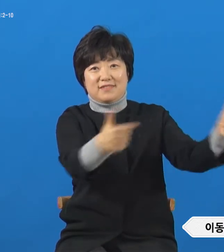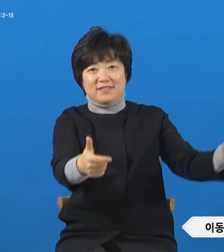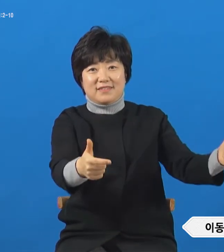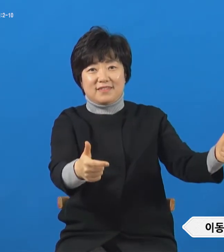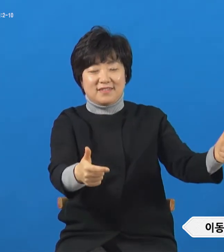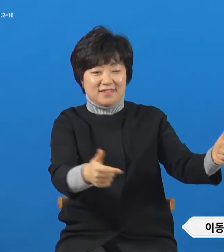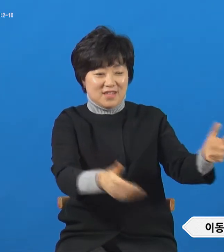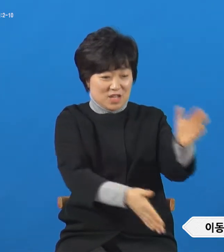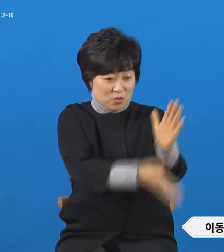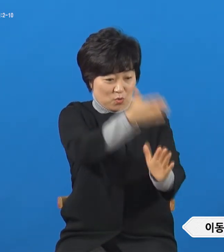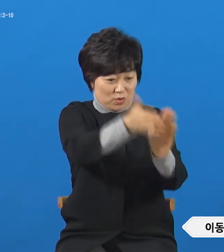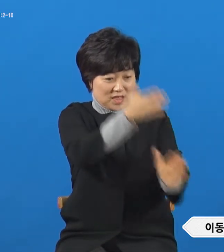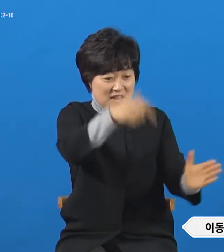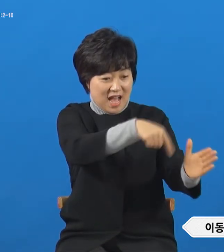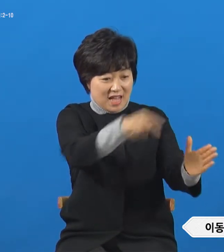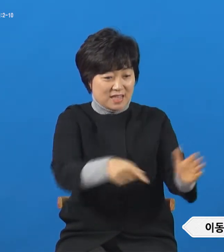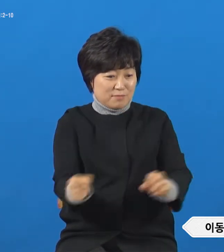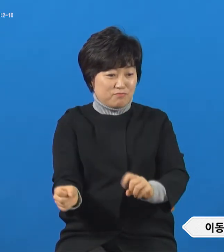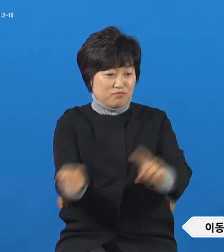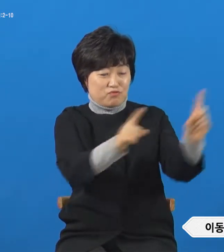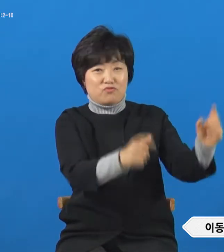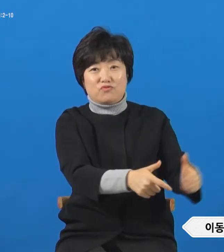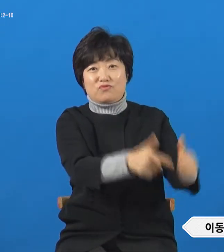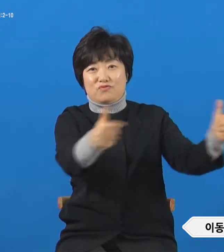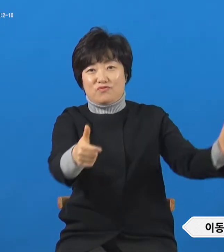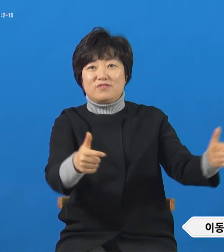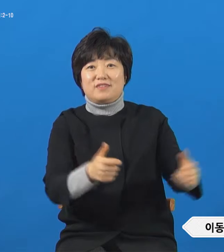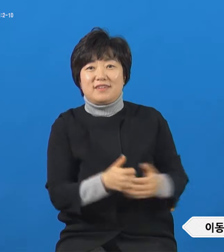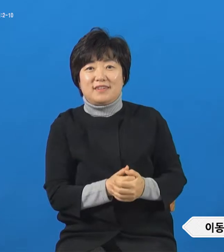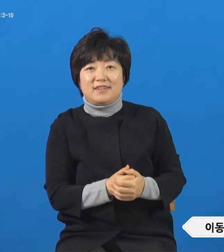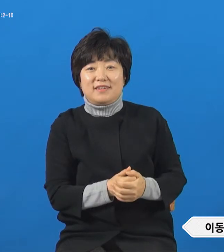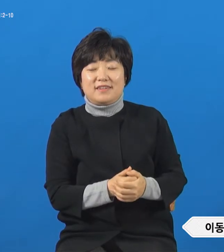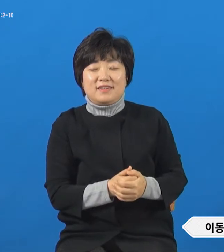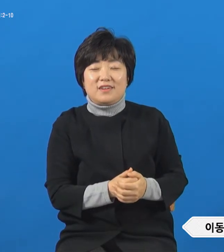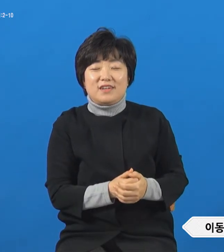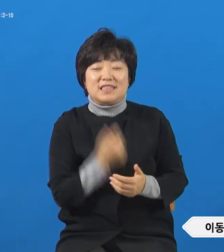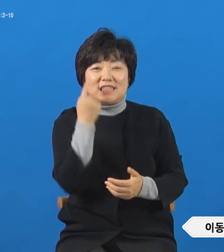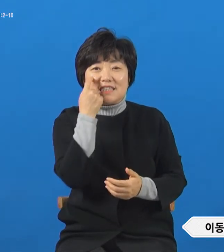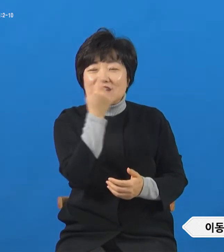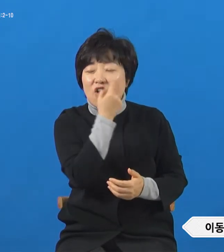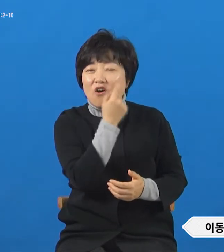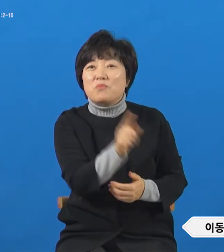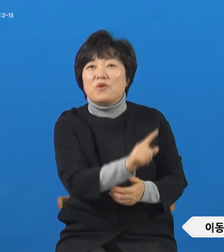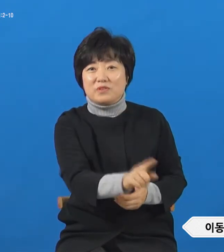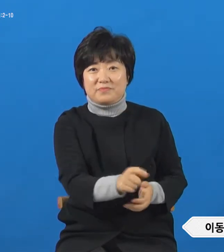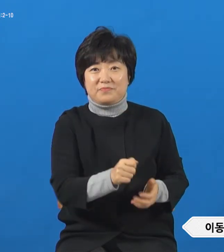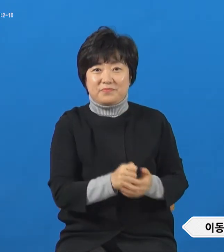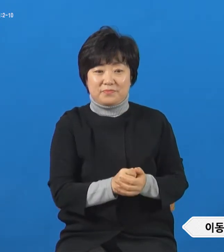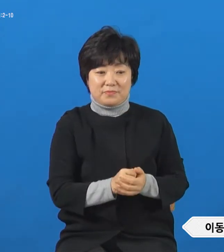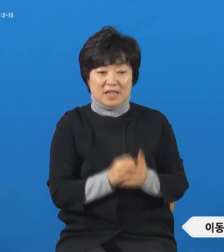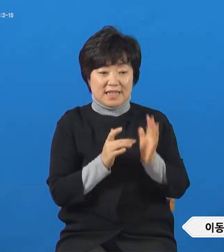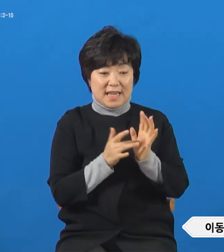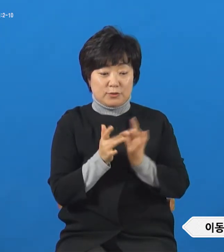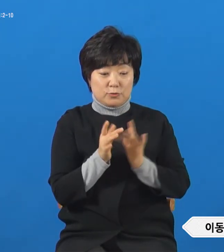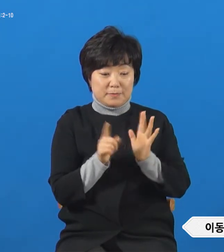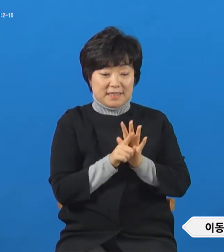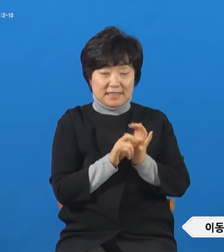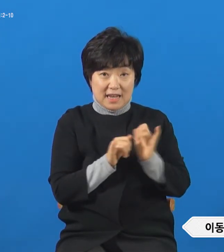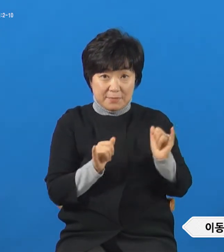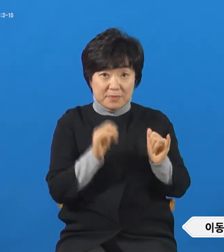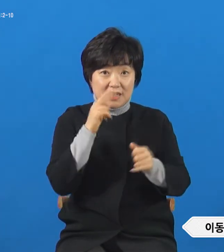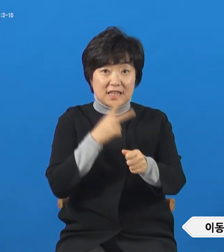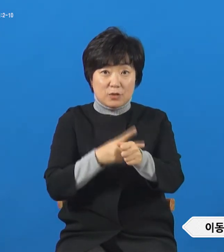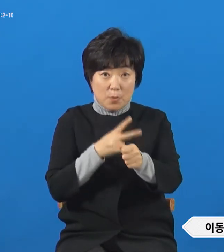한 도시에 부흥이 임한 것입니다. 자, 부흥이 임한 증거가 뭐냐? 자, 그리스도인들이 바울